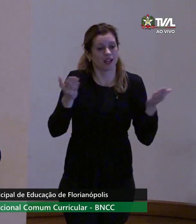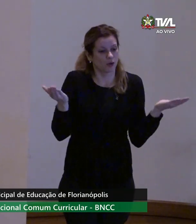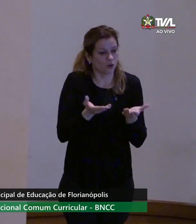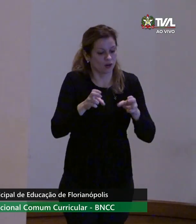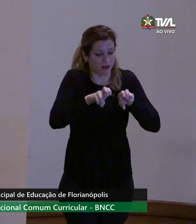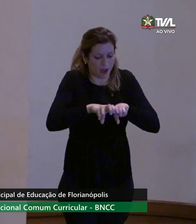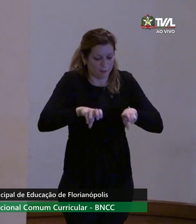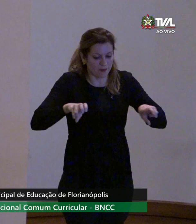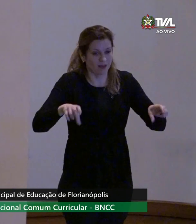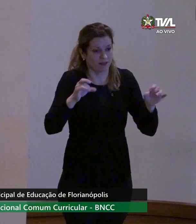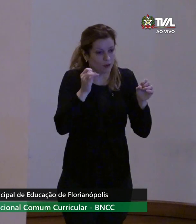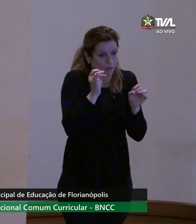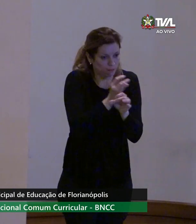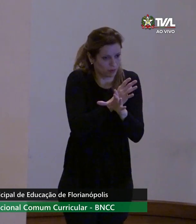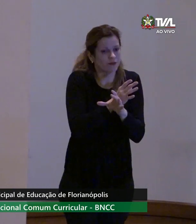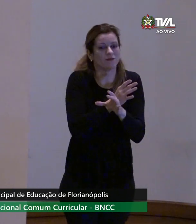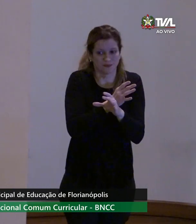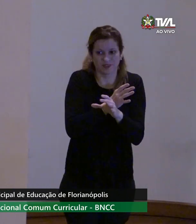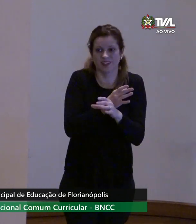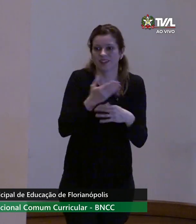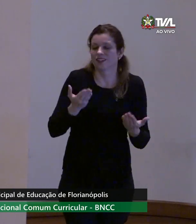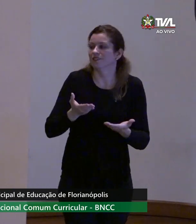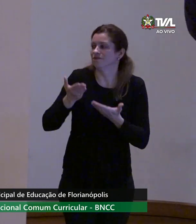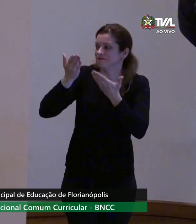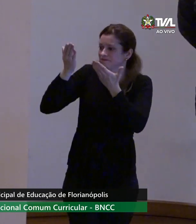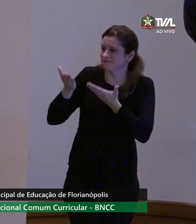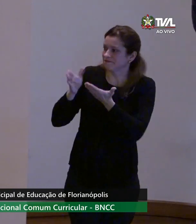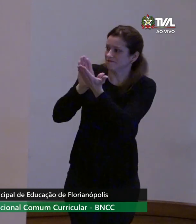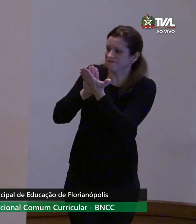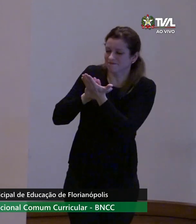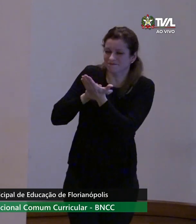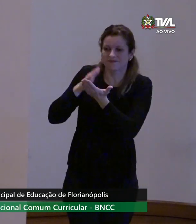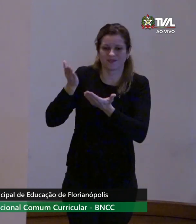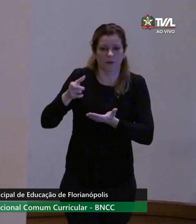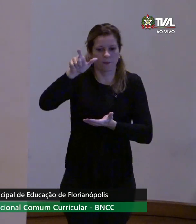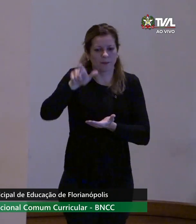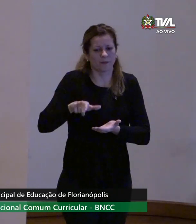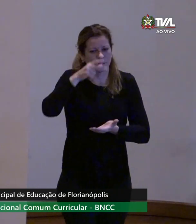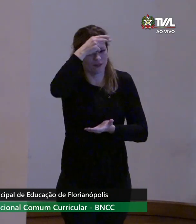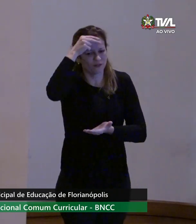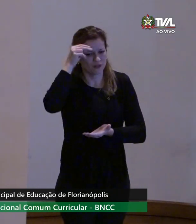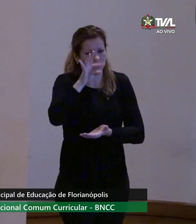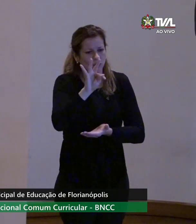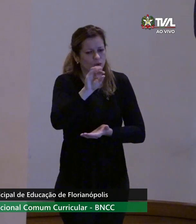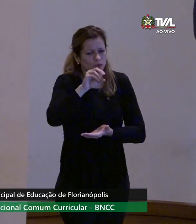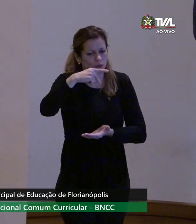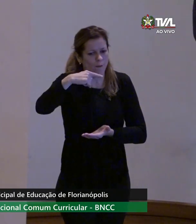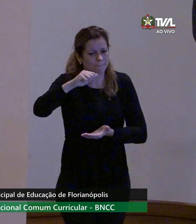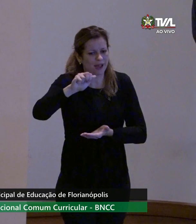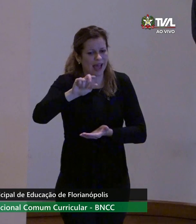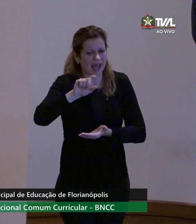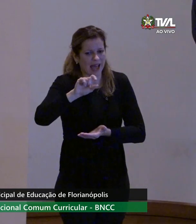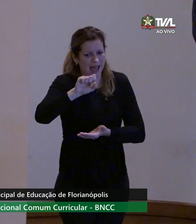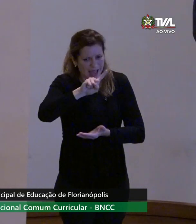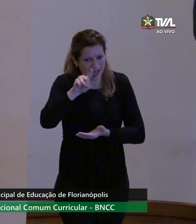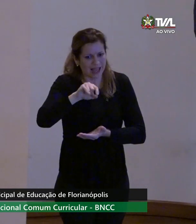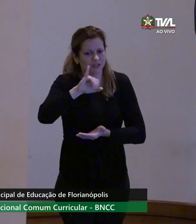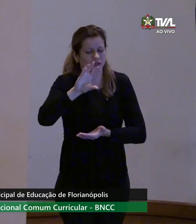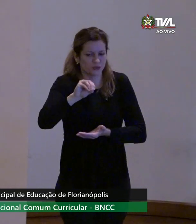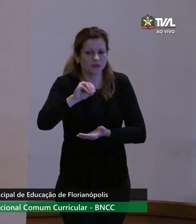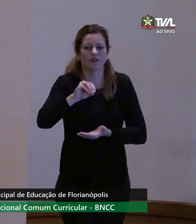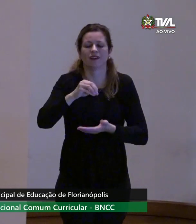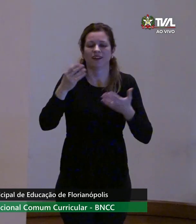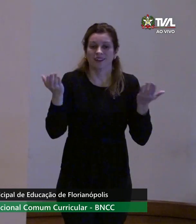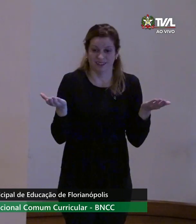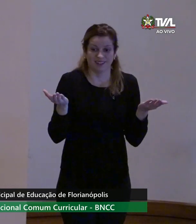eu queria saudar o nosso prefeito Topázio com muita honra eu digo que Prefeito Topázio a